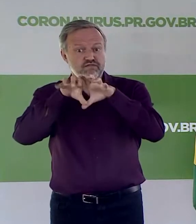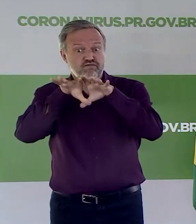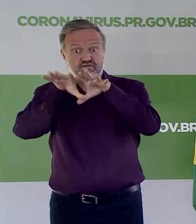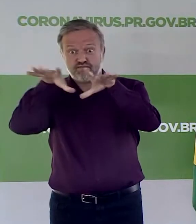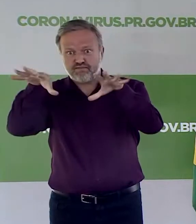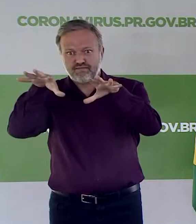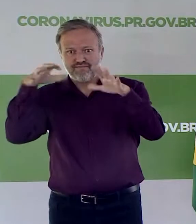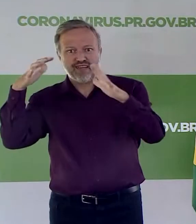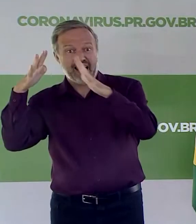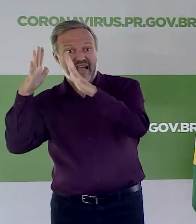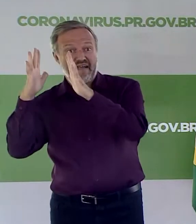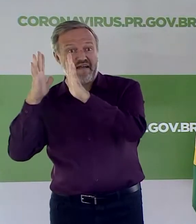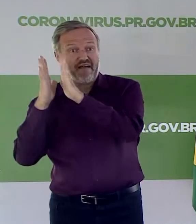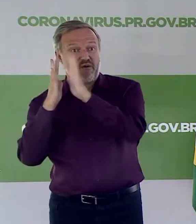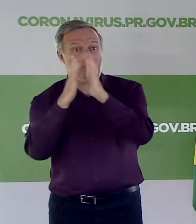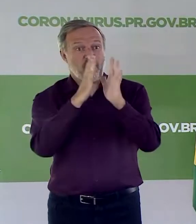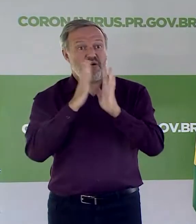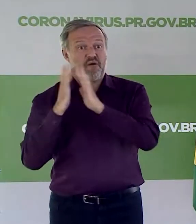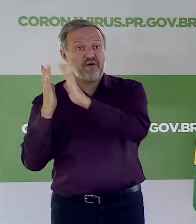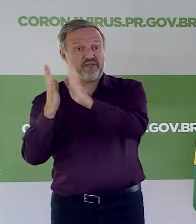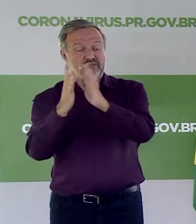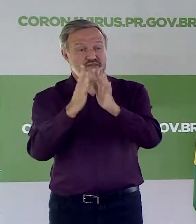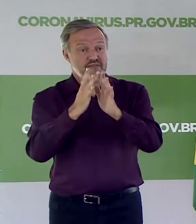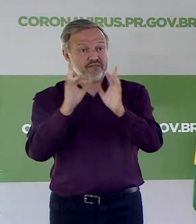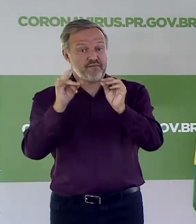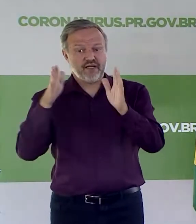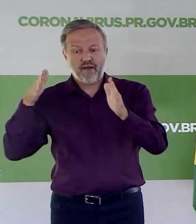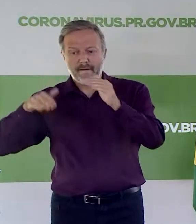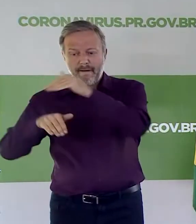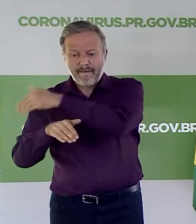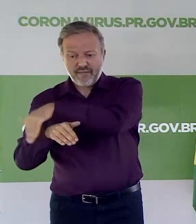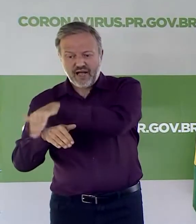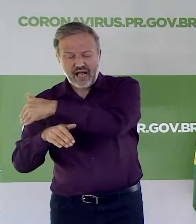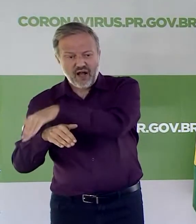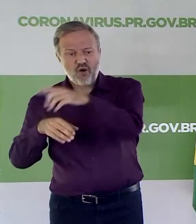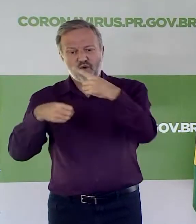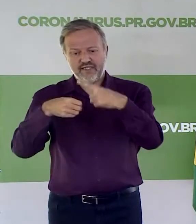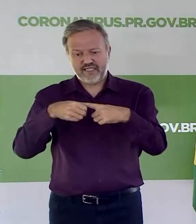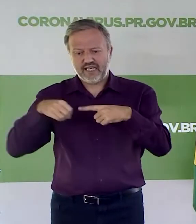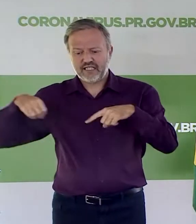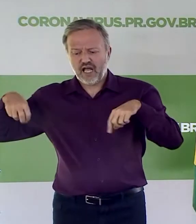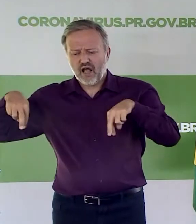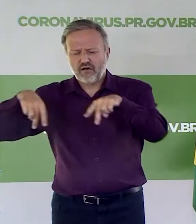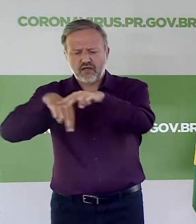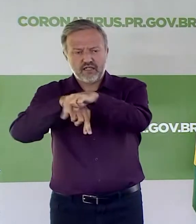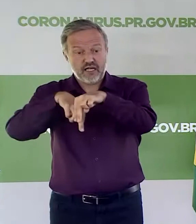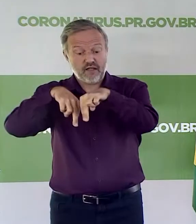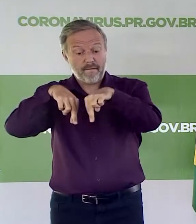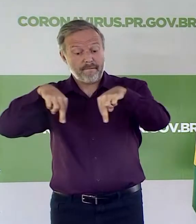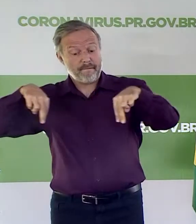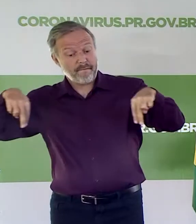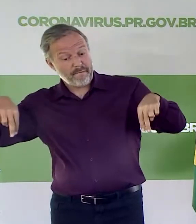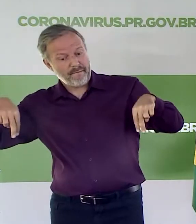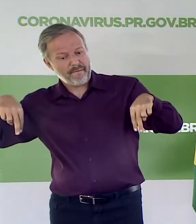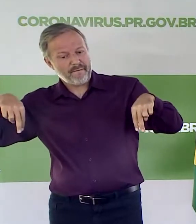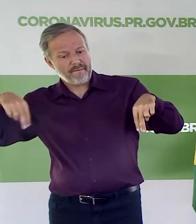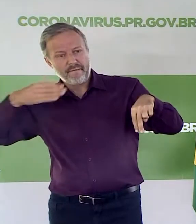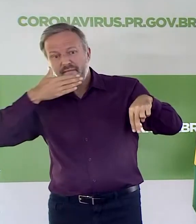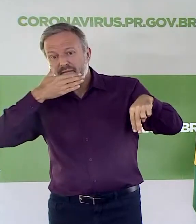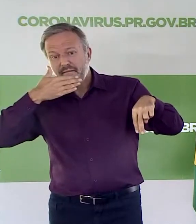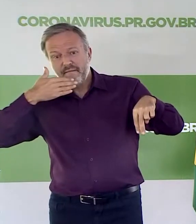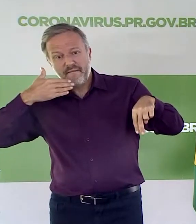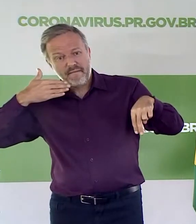quanto menos pessoas nos estivemos nas ruas nas cidades andando é com com certeza